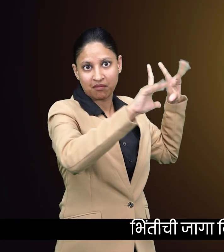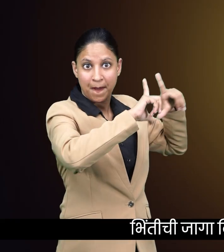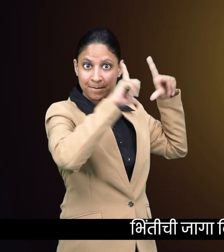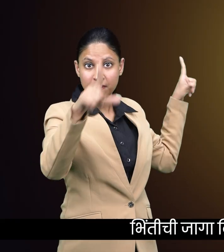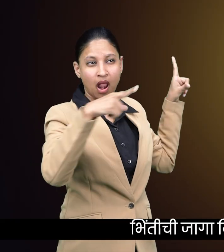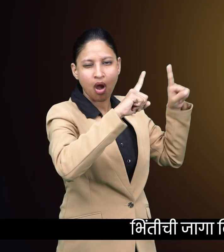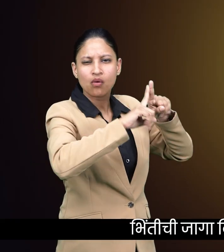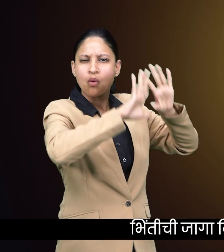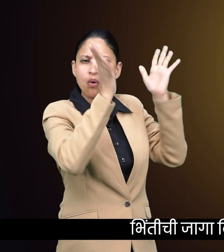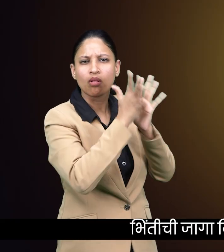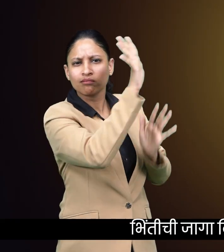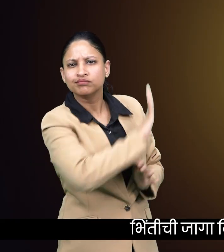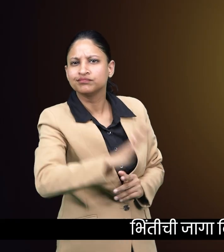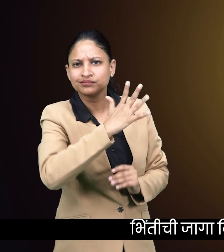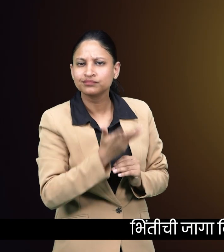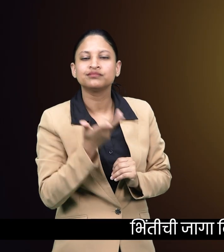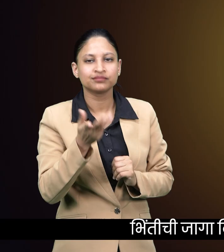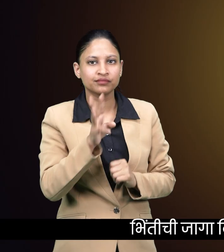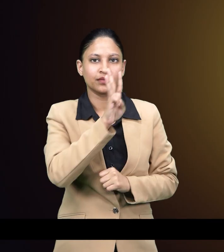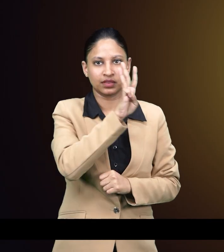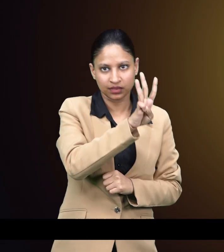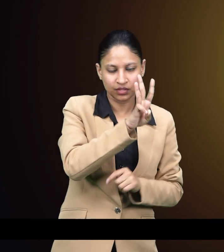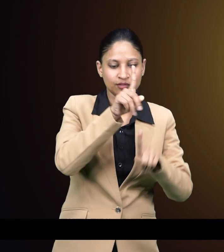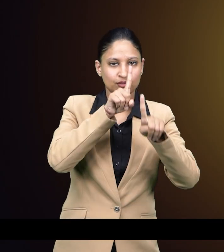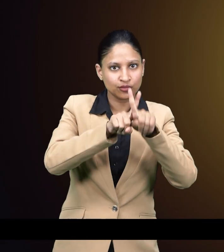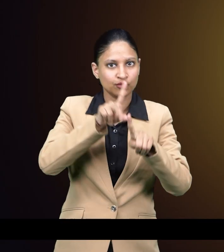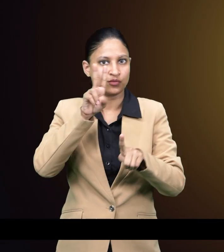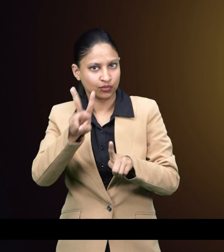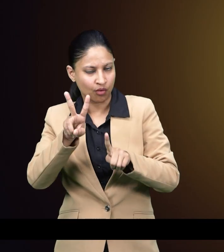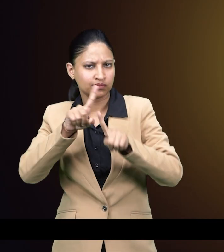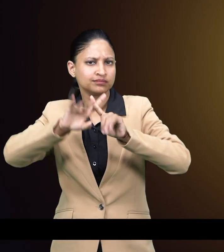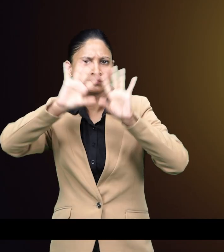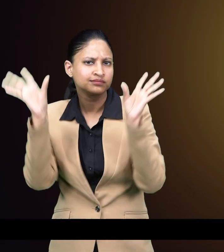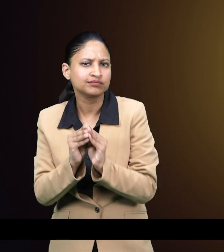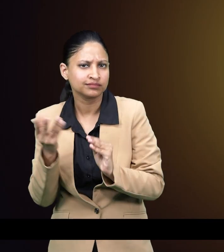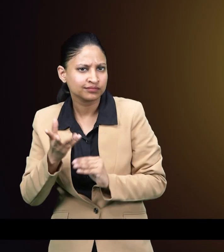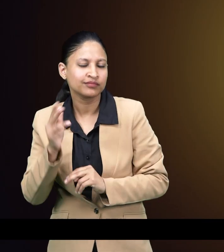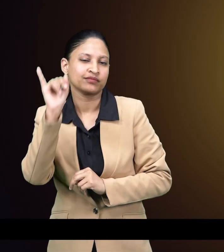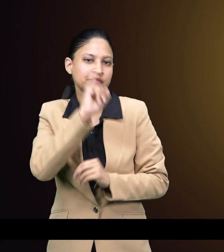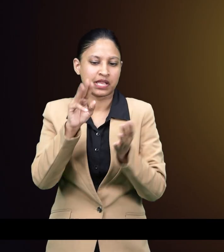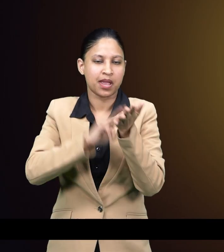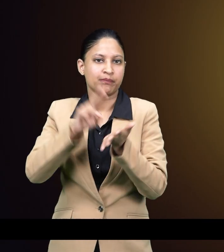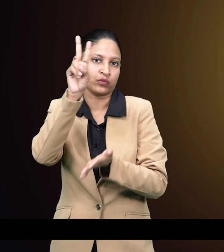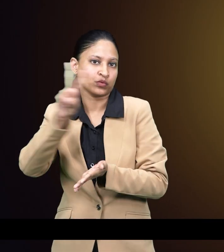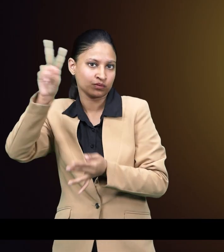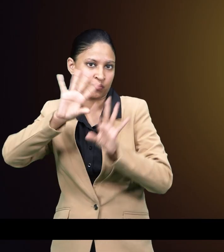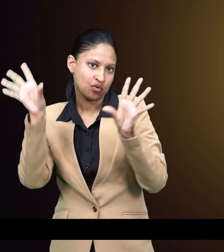भिंतीची जागा किती आहे हे शोधण्यासाठी गुणाकार करा. 3 गुणिले 2 बरोबर 6 चौरस मीटर.